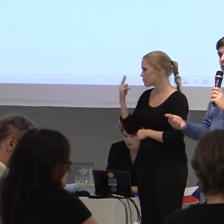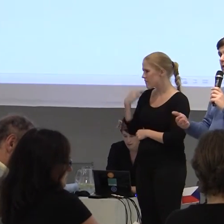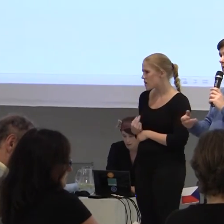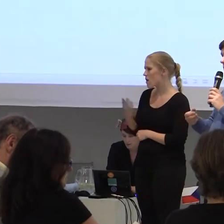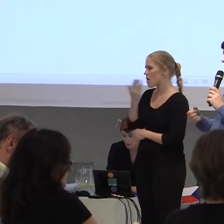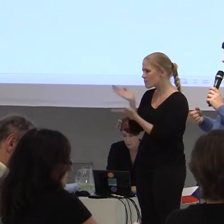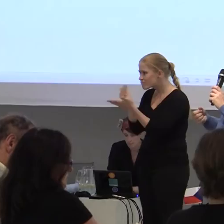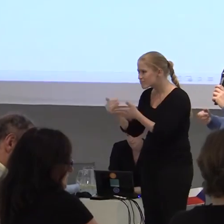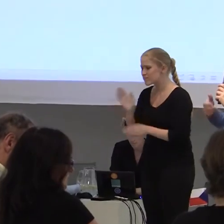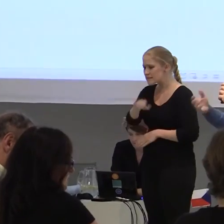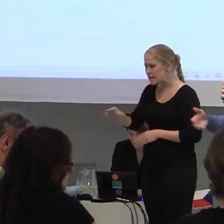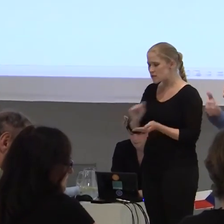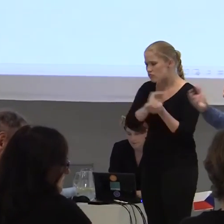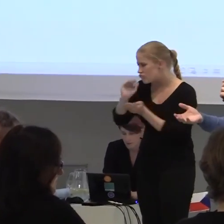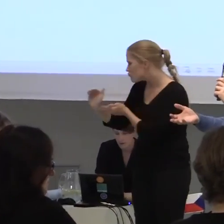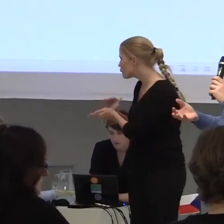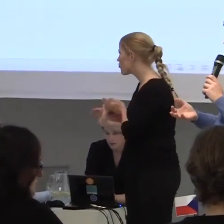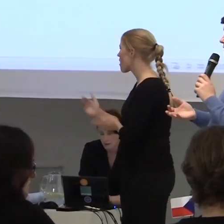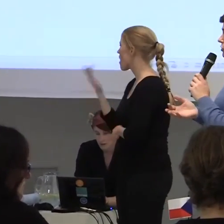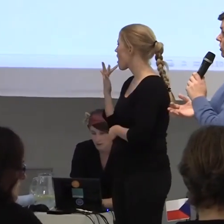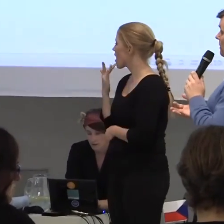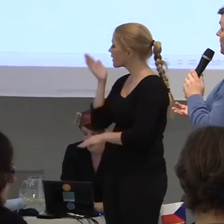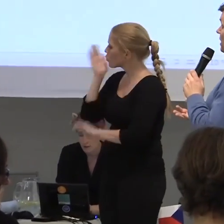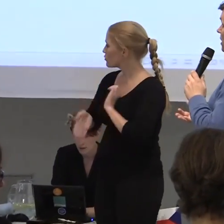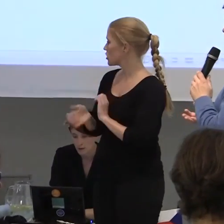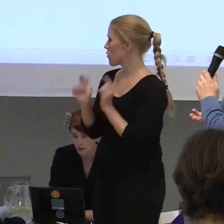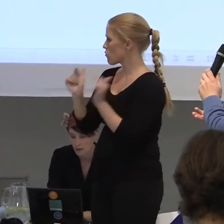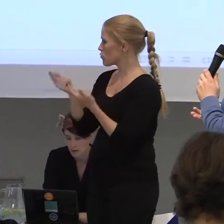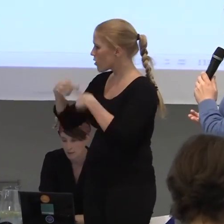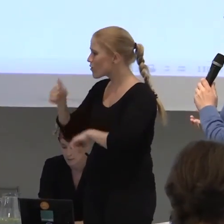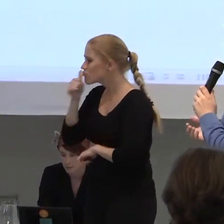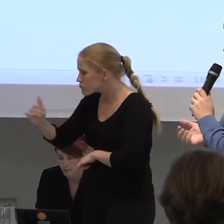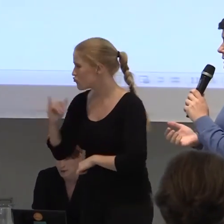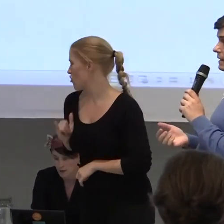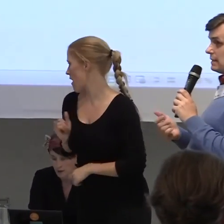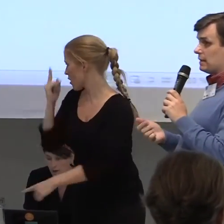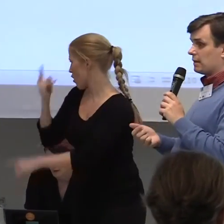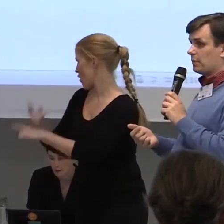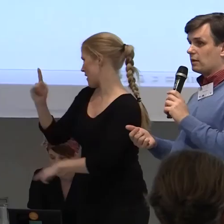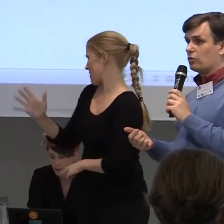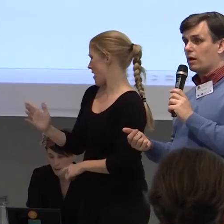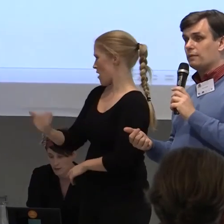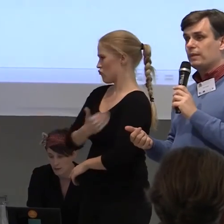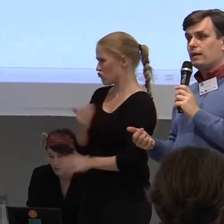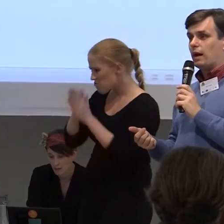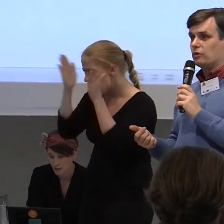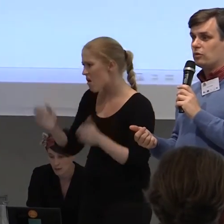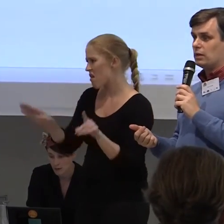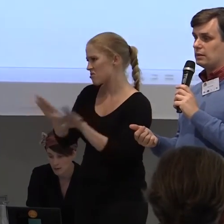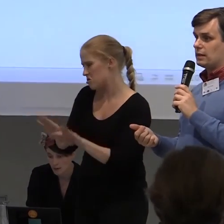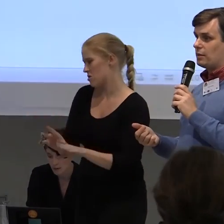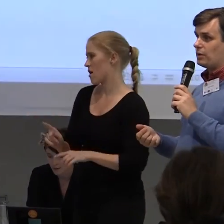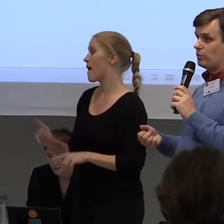dětma, jakým způsobem podpořit přímo ty děti ve škole. O tom, jak financovat asistenta pedagoga a